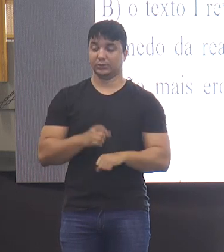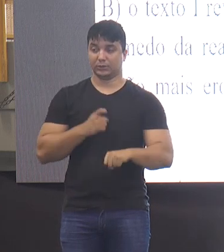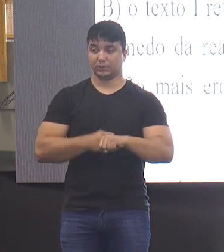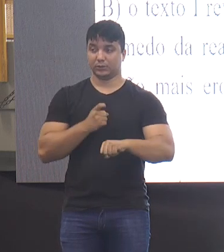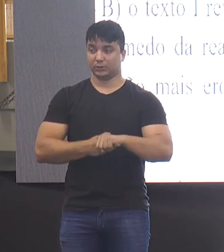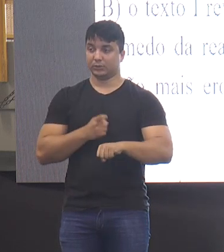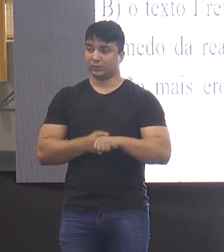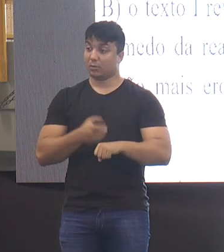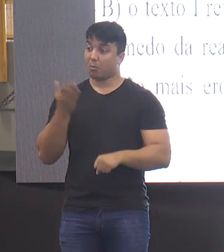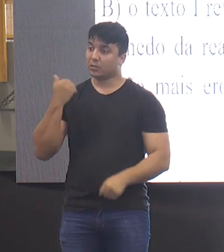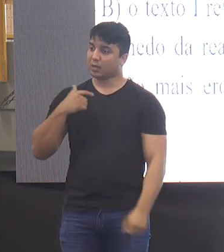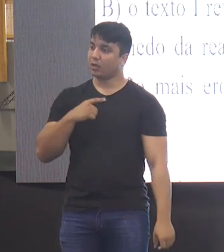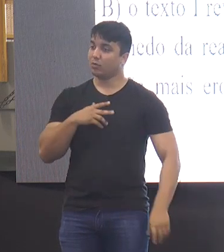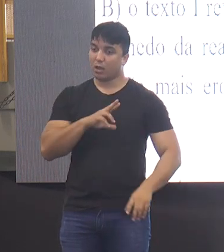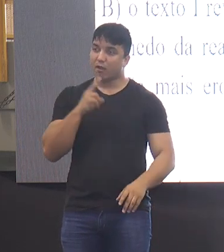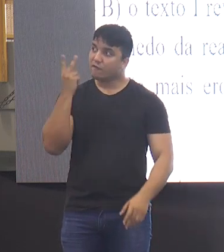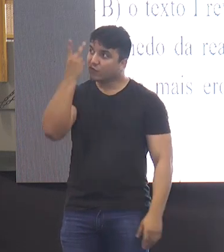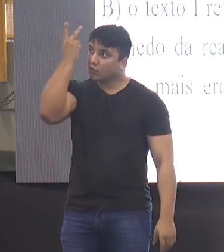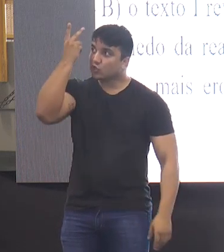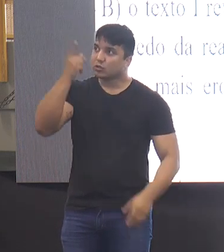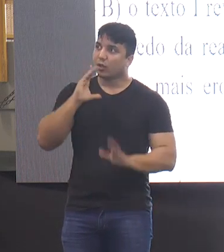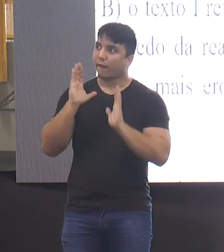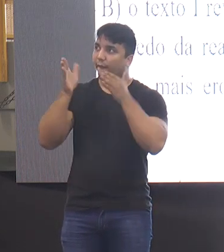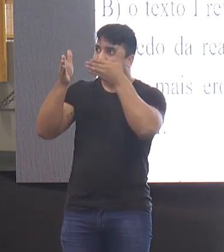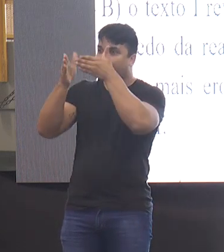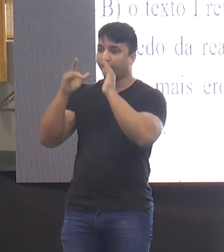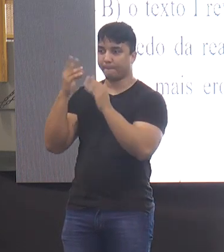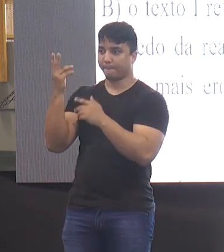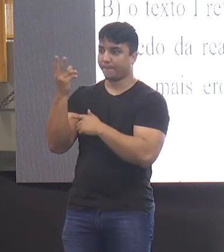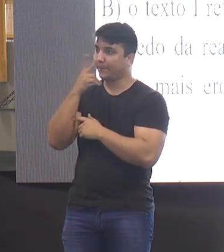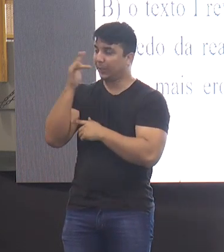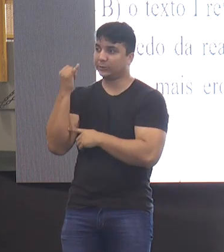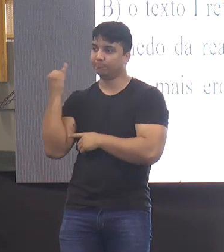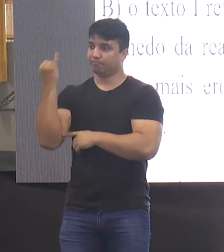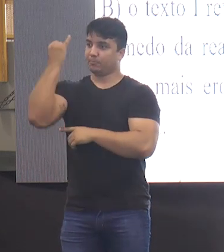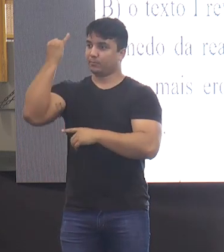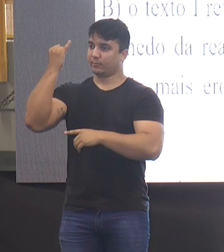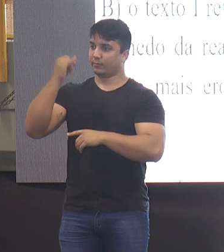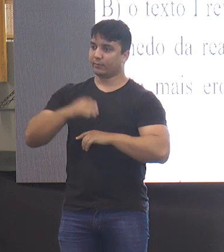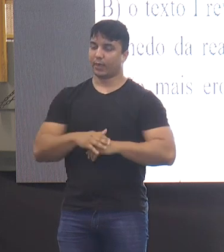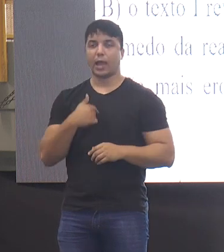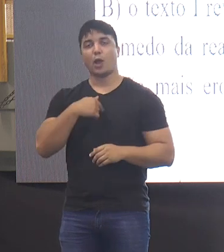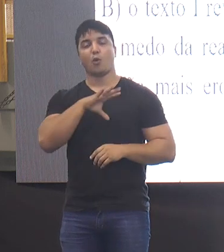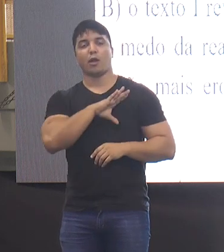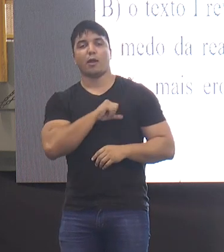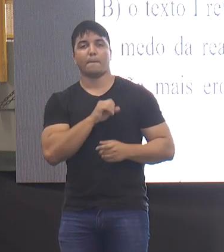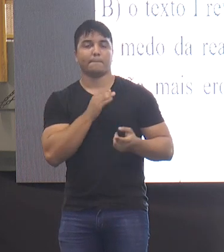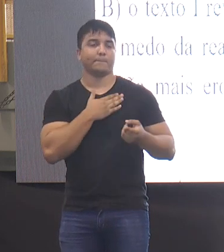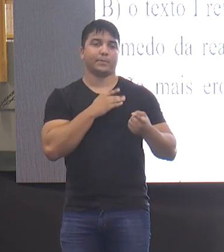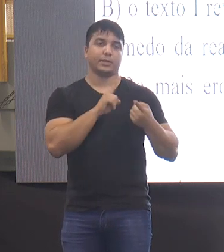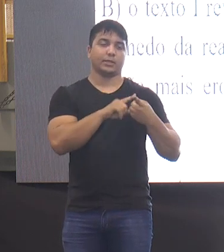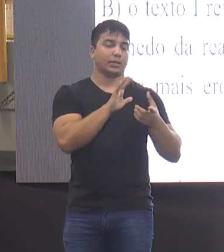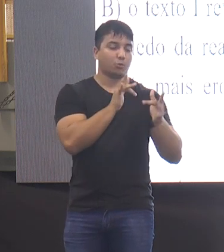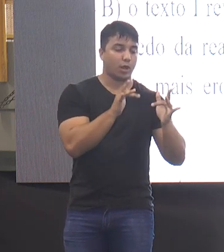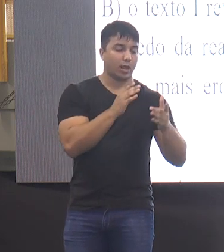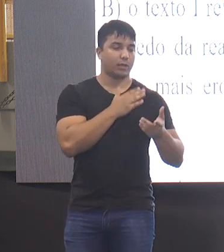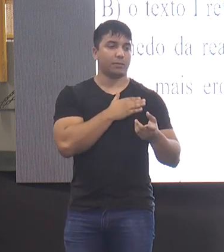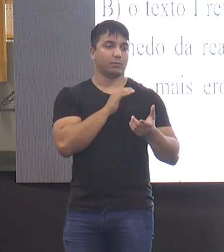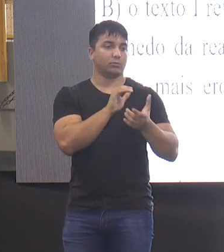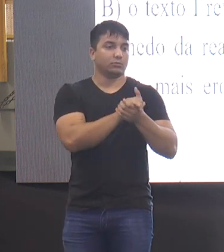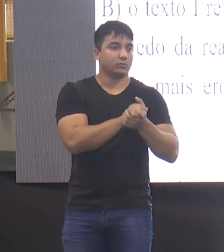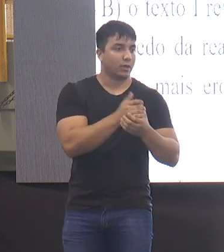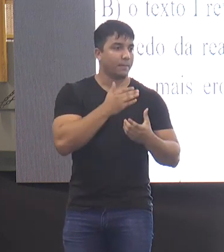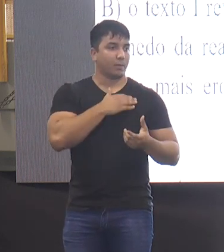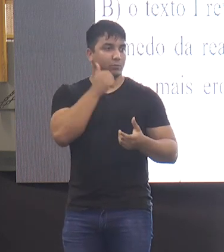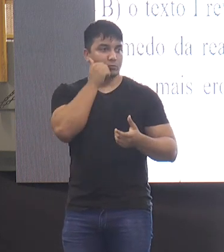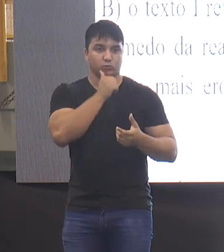era hipervalorizada. Então se eu amo a minha mulher, a minha namorada, a minha amante, aí no